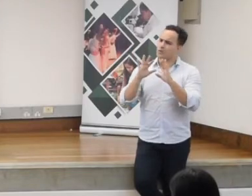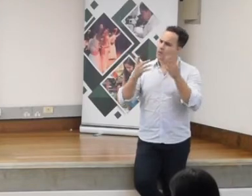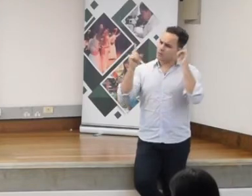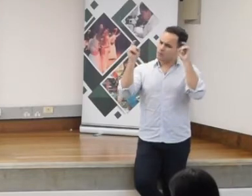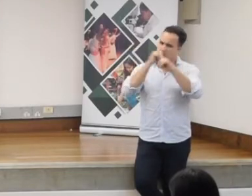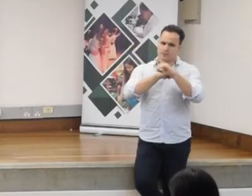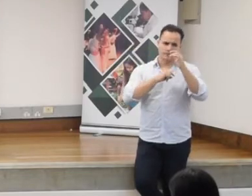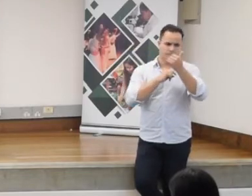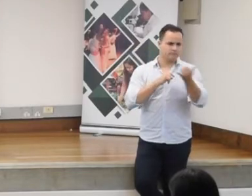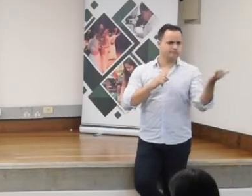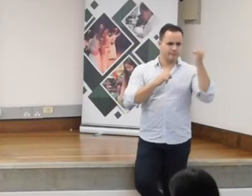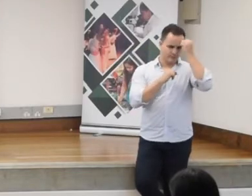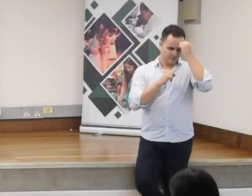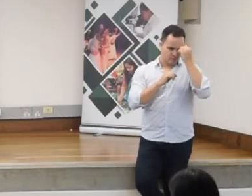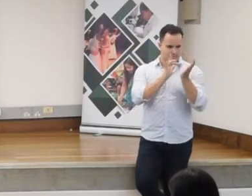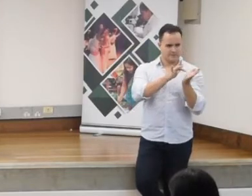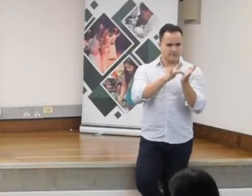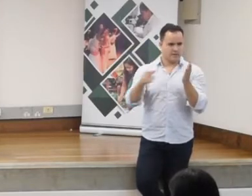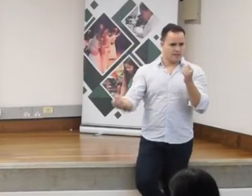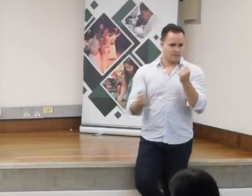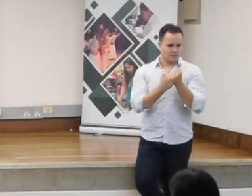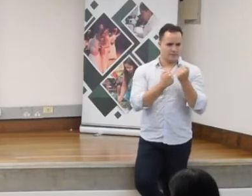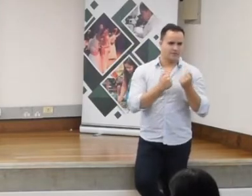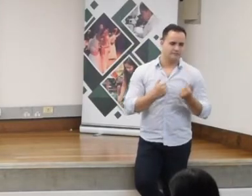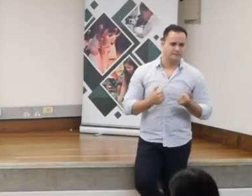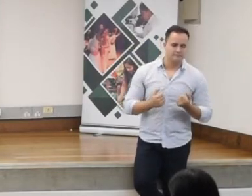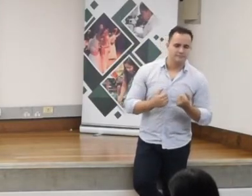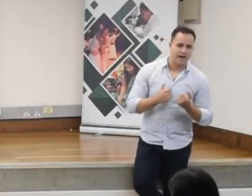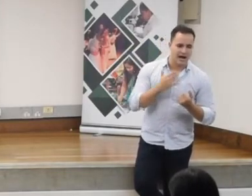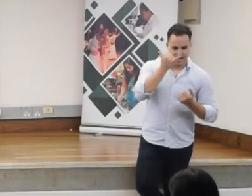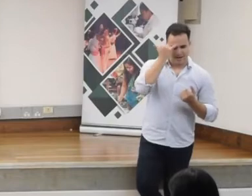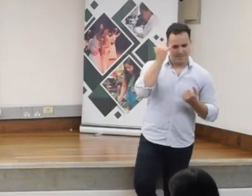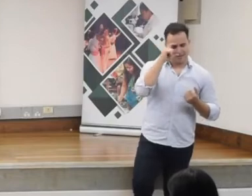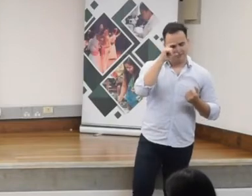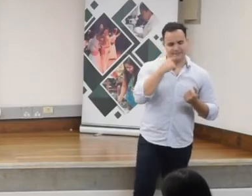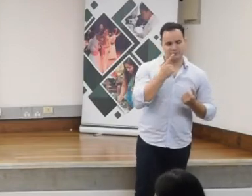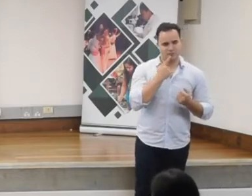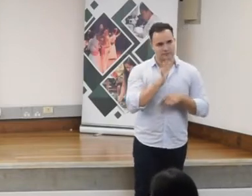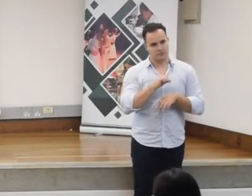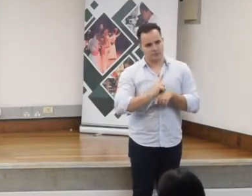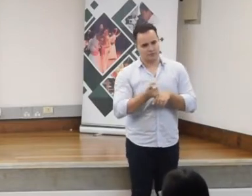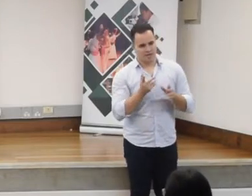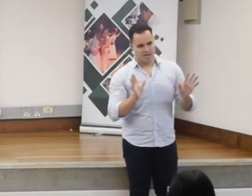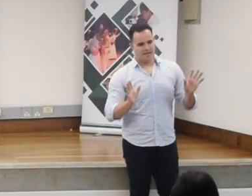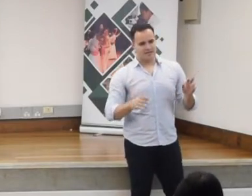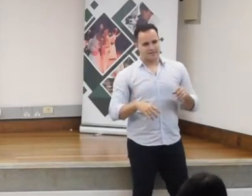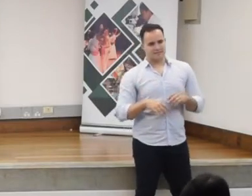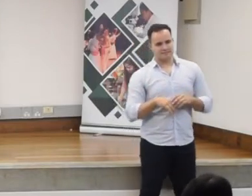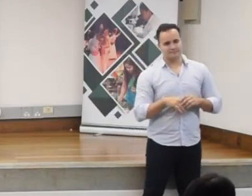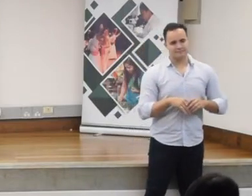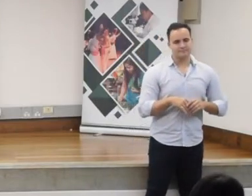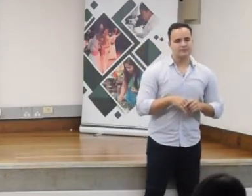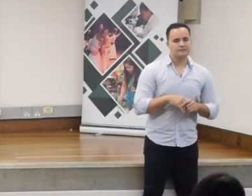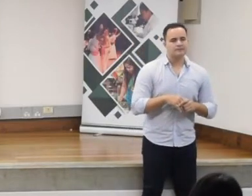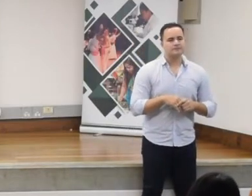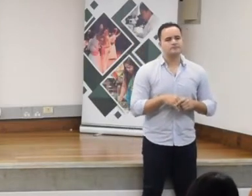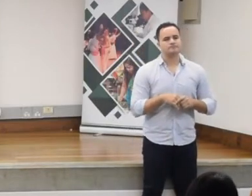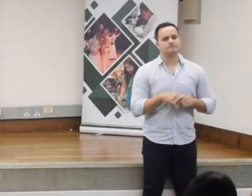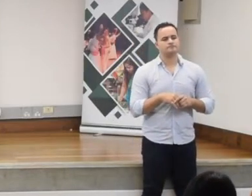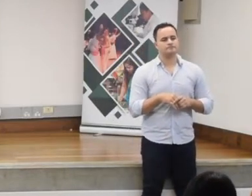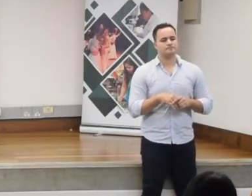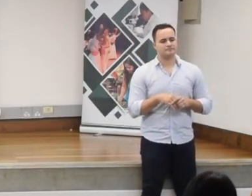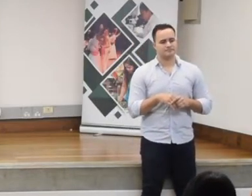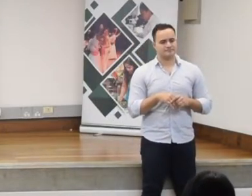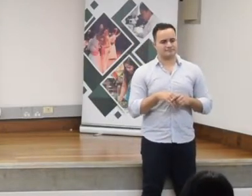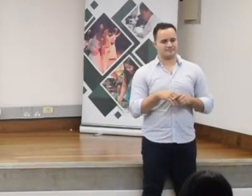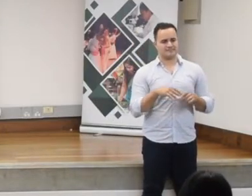de los profesores. Estimamos que requiere un profesor o un coordinador o un estudiante líder entre 48